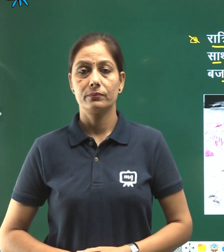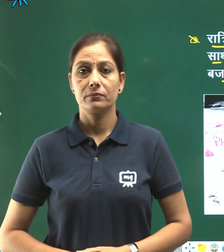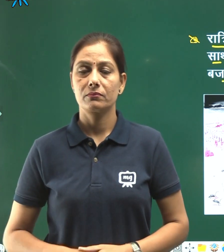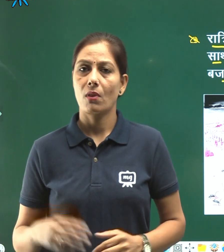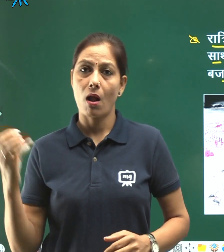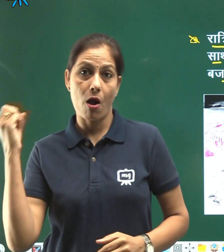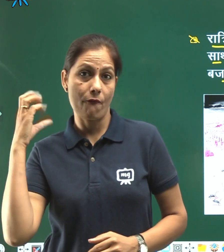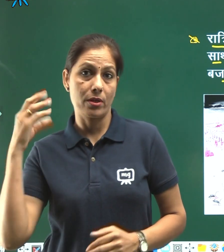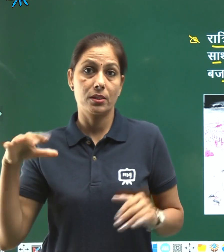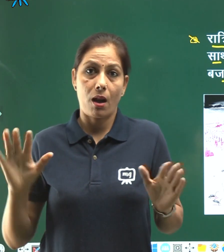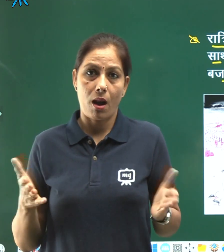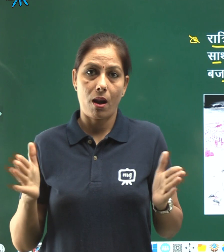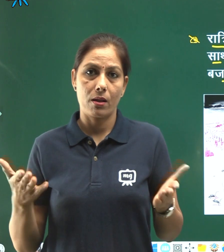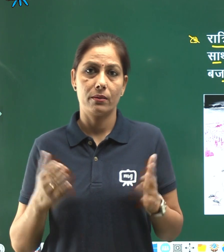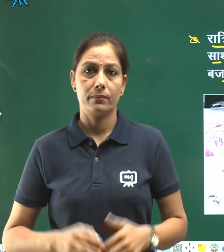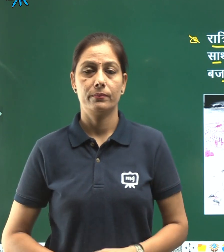बजती रहती थी।